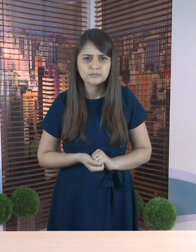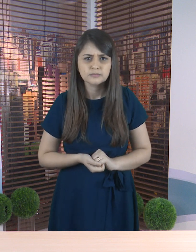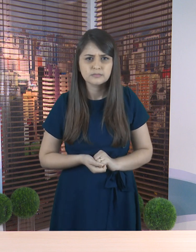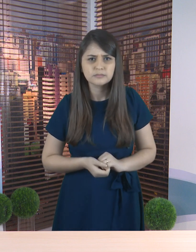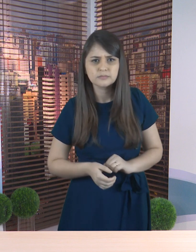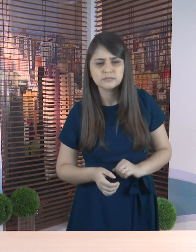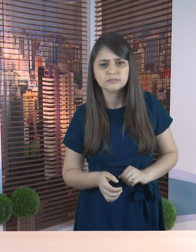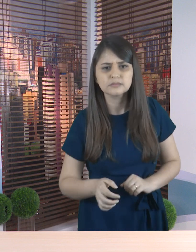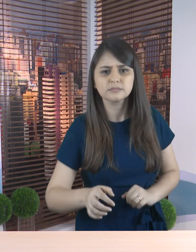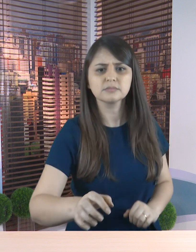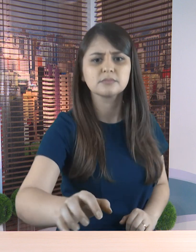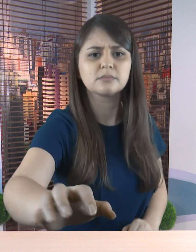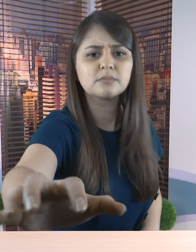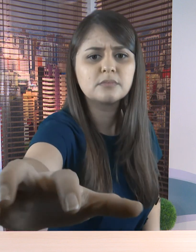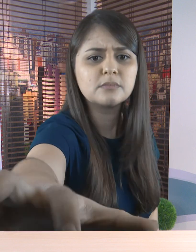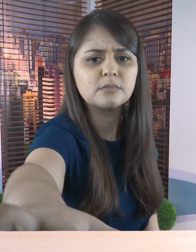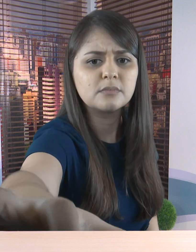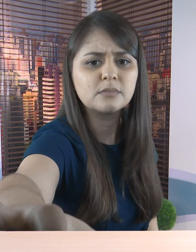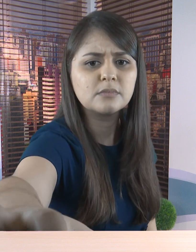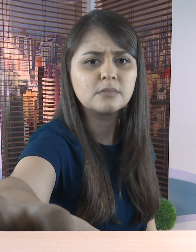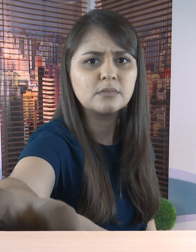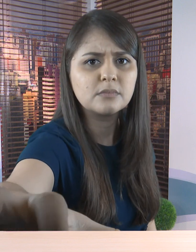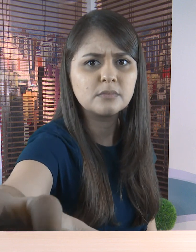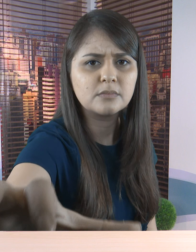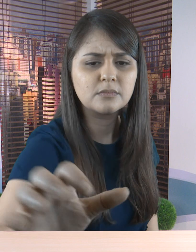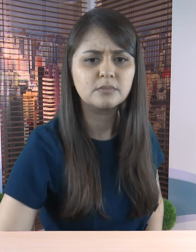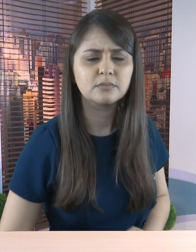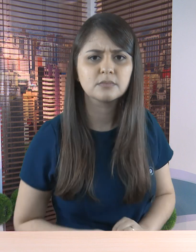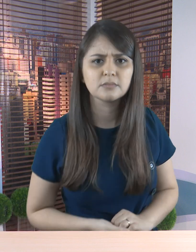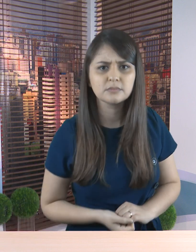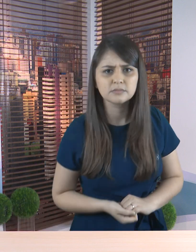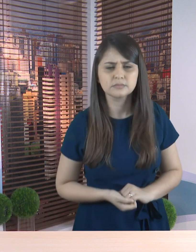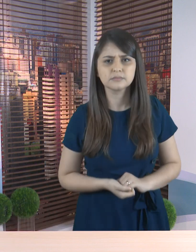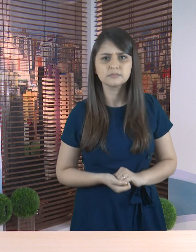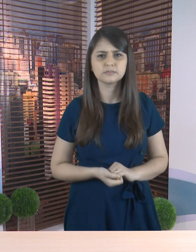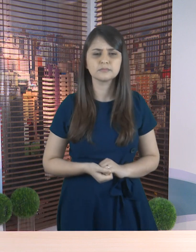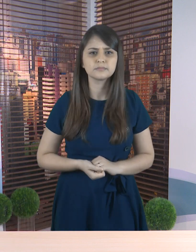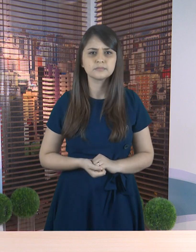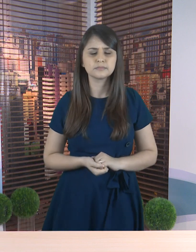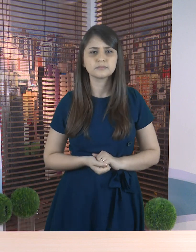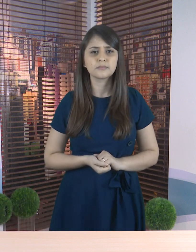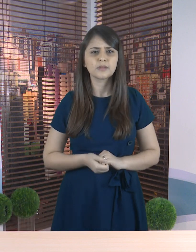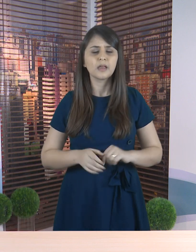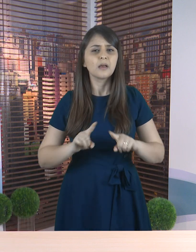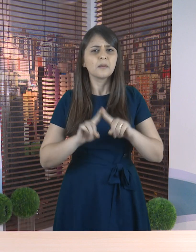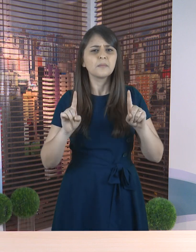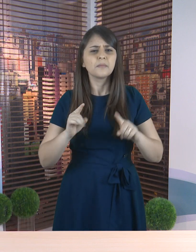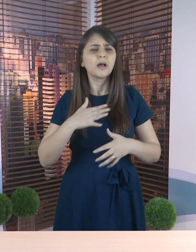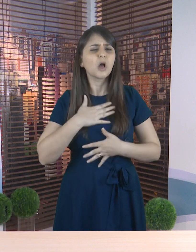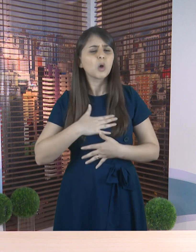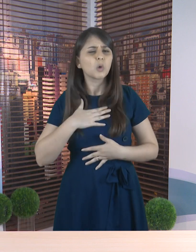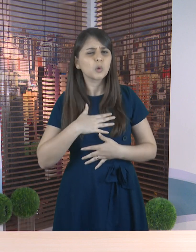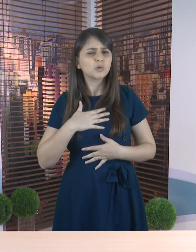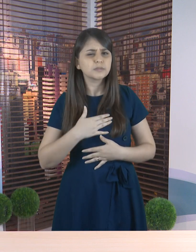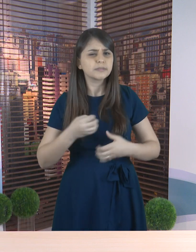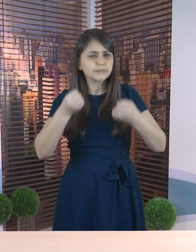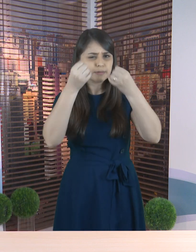algumas considerações. O texto bíblico nos apresenta verdades que precisam ser